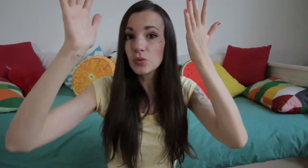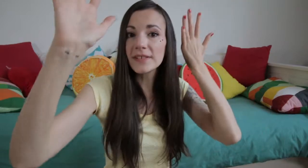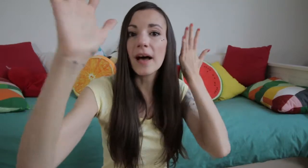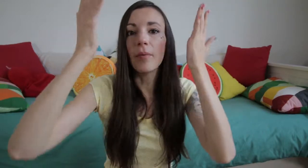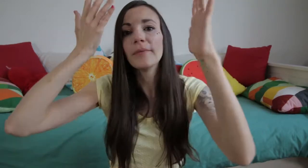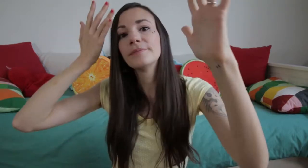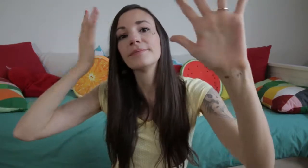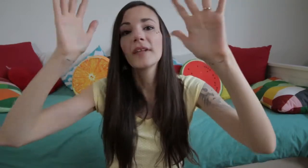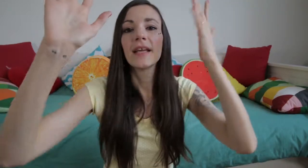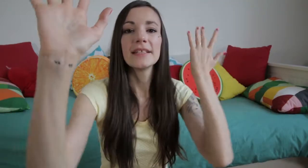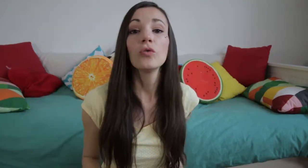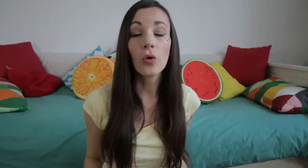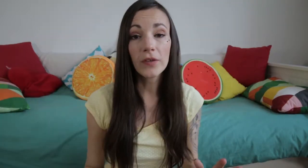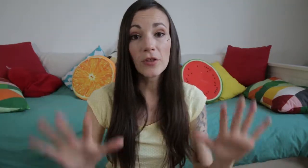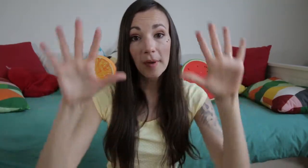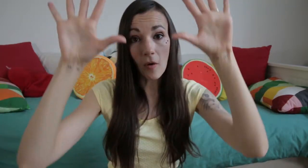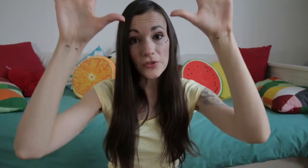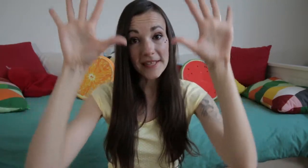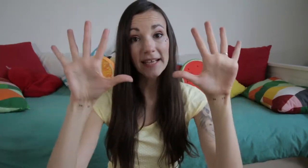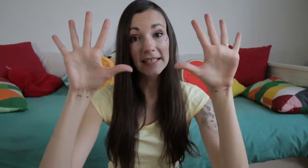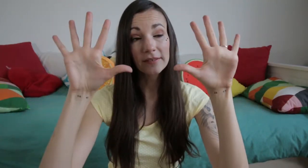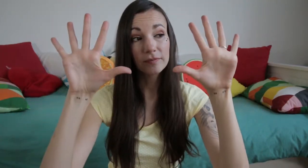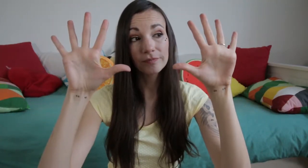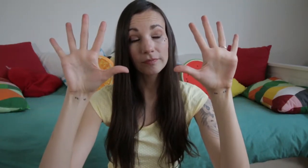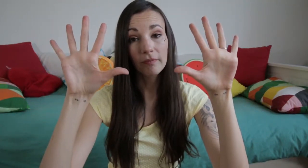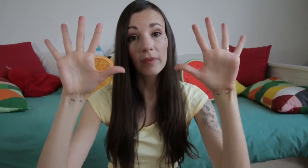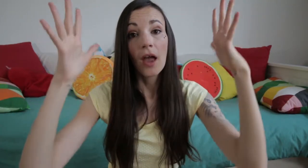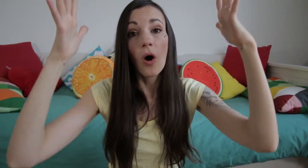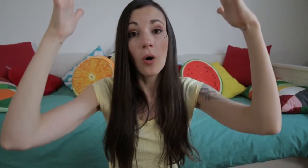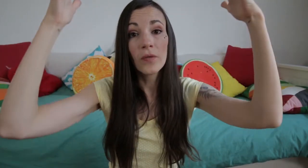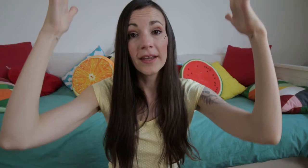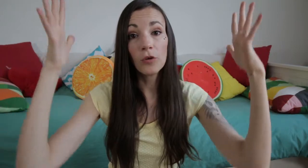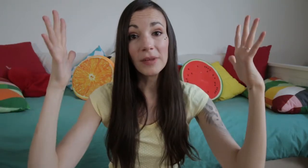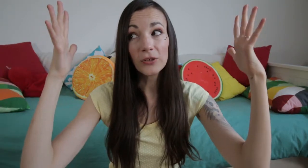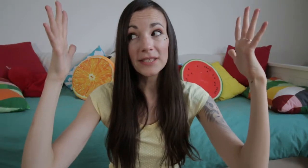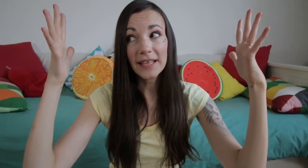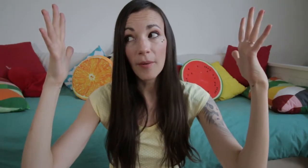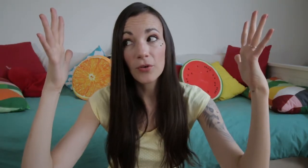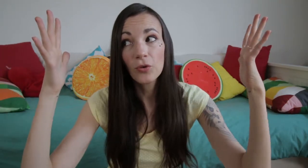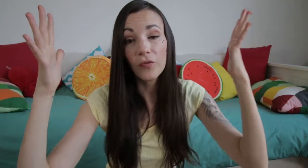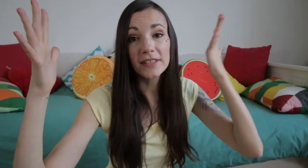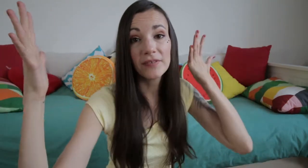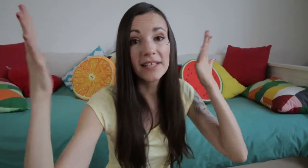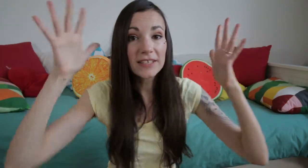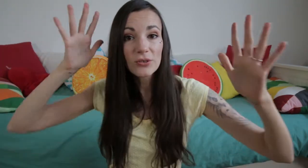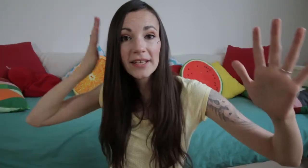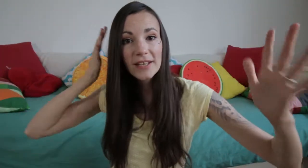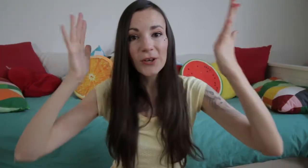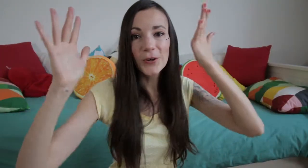les arbres. Donc on a nos mains en 5. On est au milieu des arbres que l'on fait défiler sur les